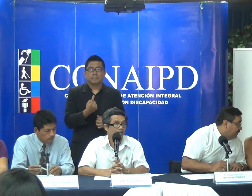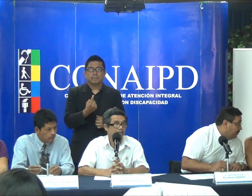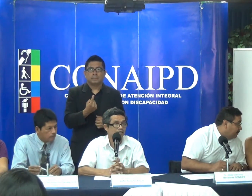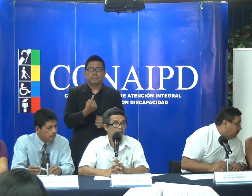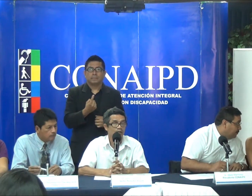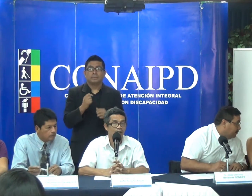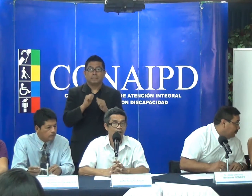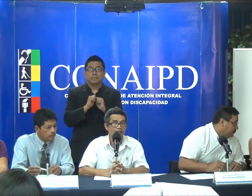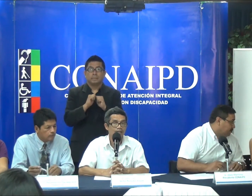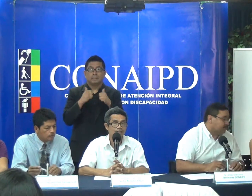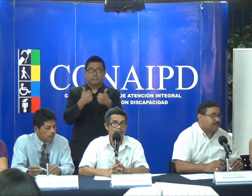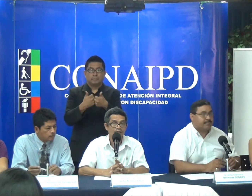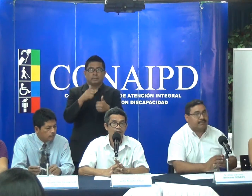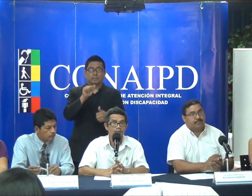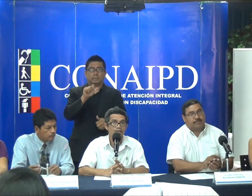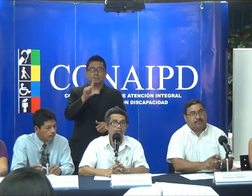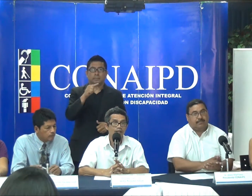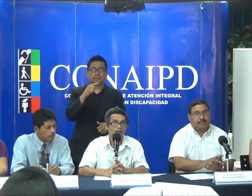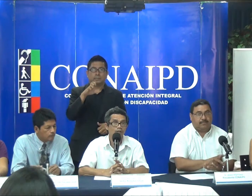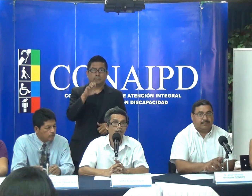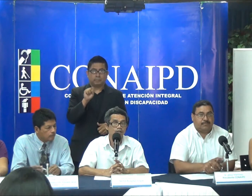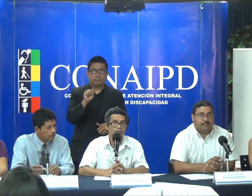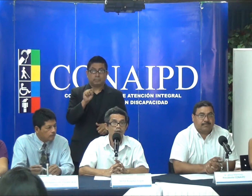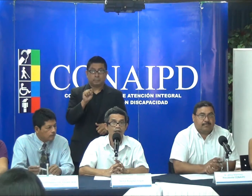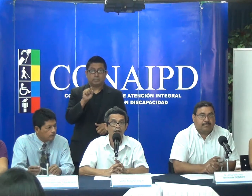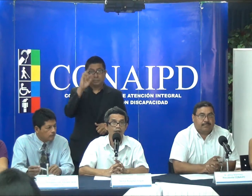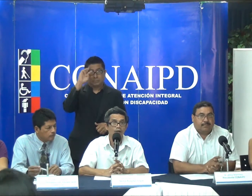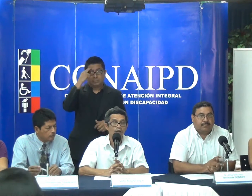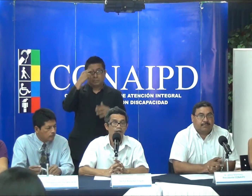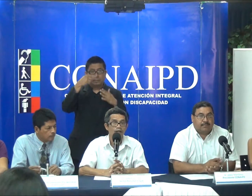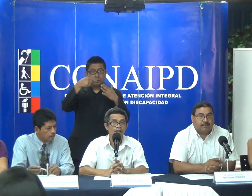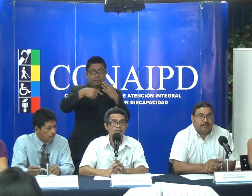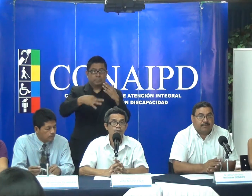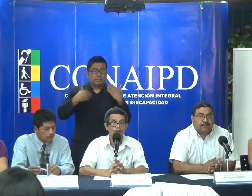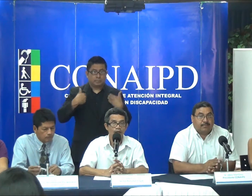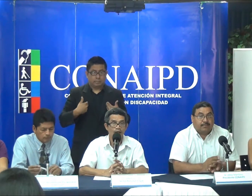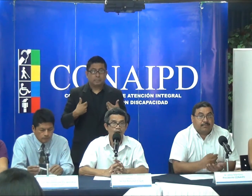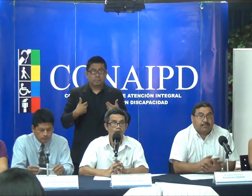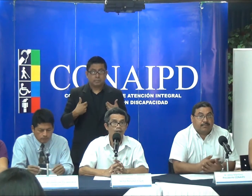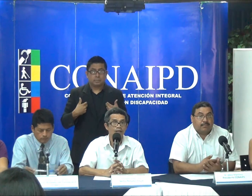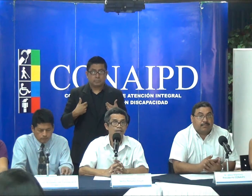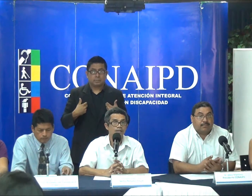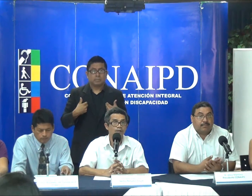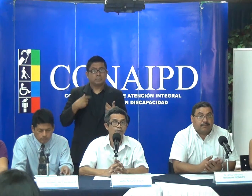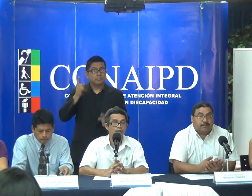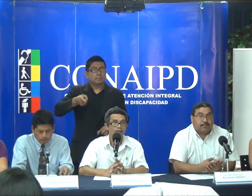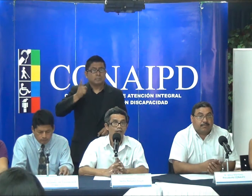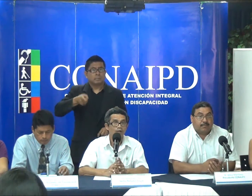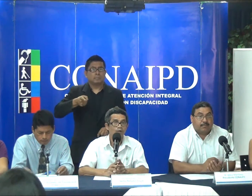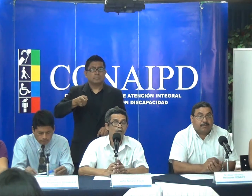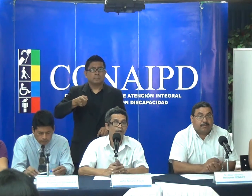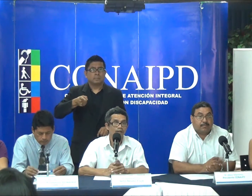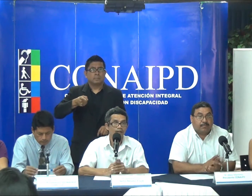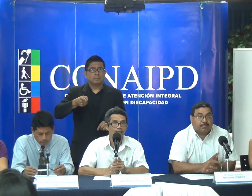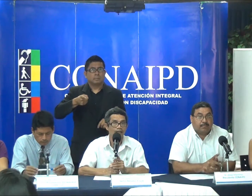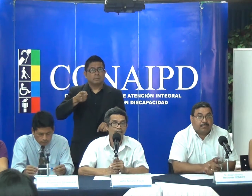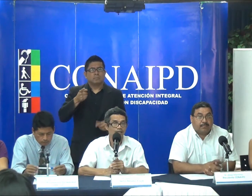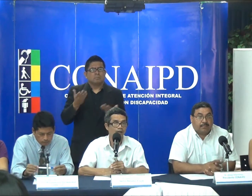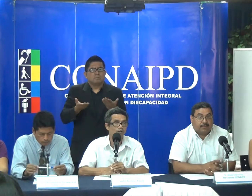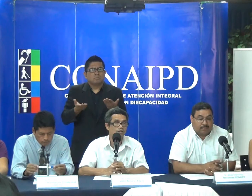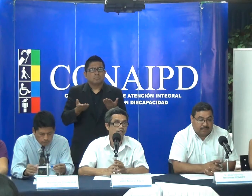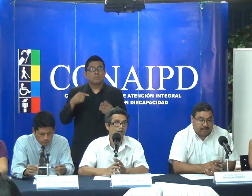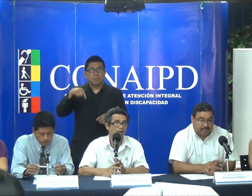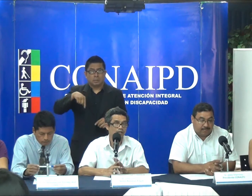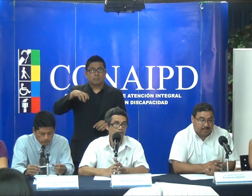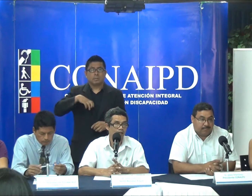la organización de ALGES en vista de un derecho vulnerado es una obligación y un deber que